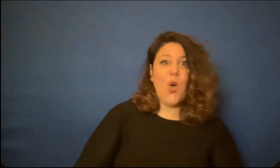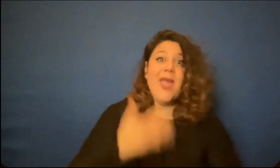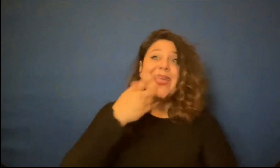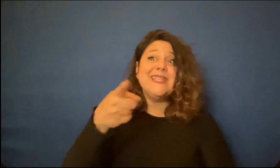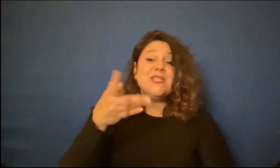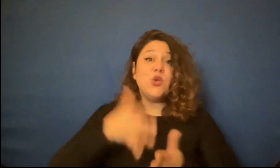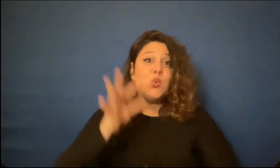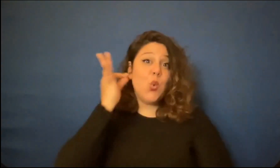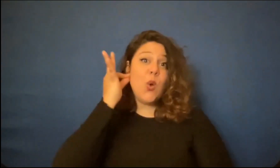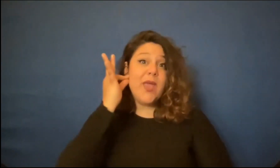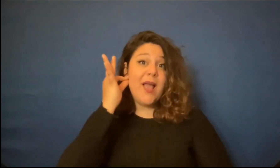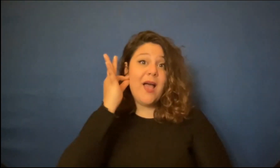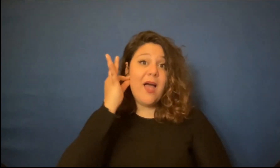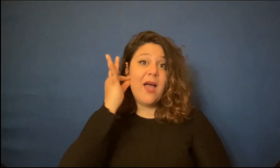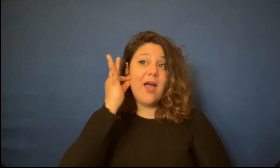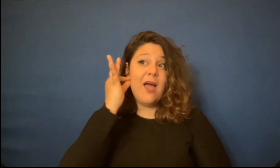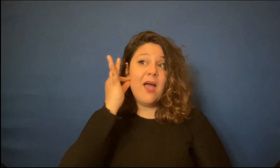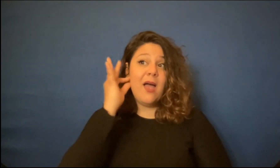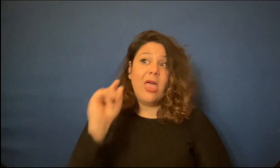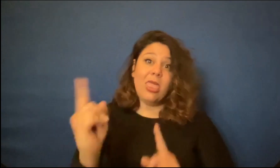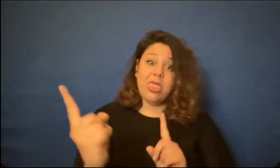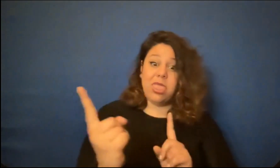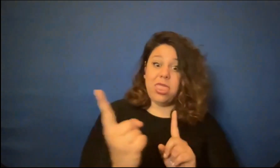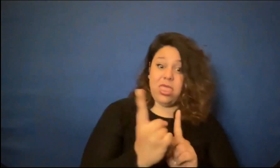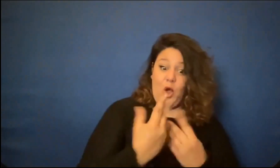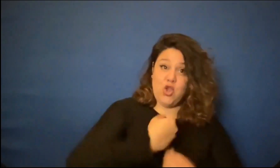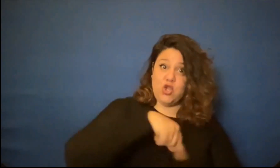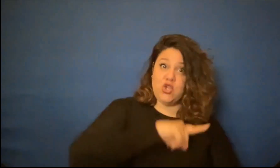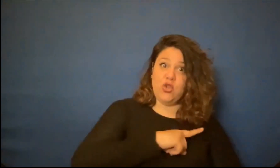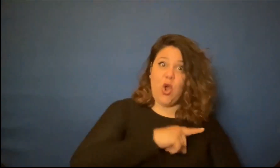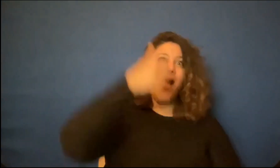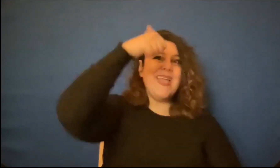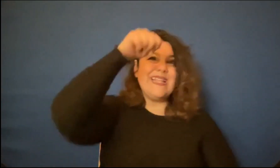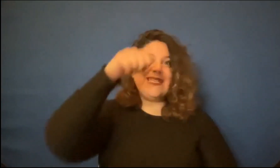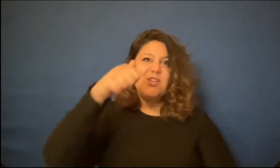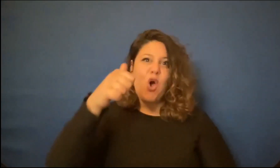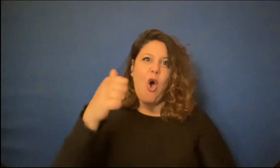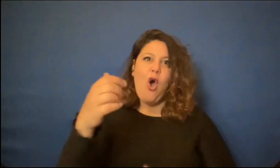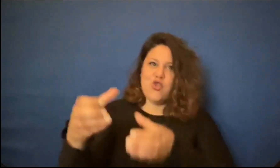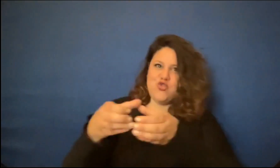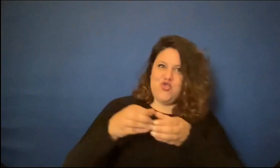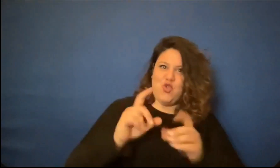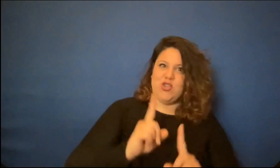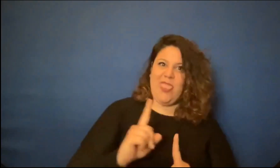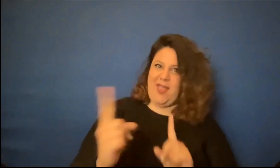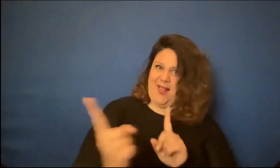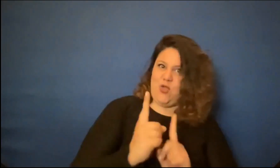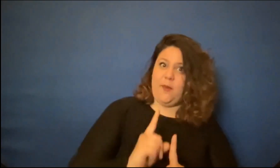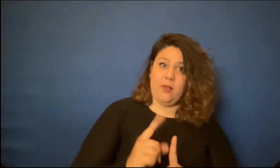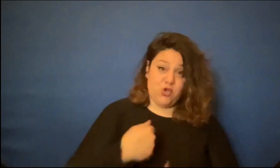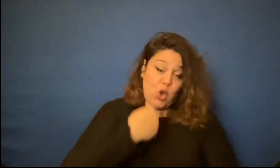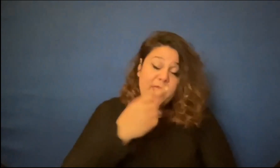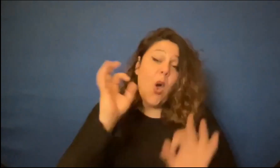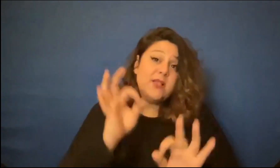acerca con nosotros los chicos no se van a acercar. Y lo digo porque ella lo sabe, Teresa lo sabe y Teresa